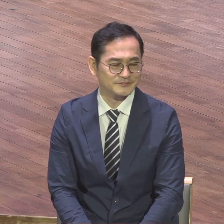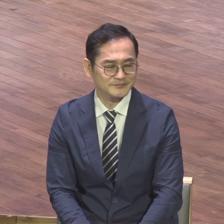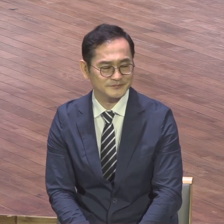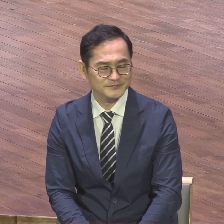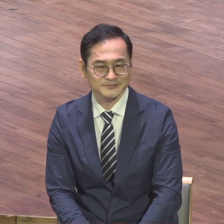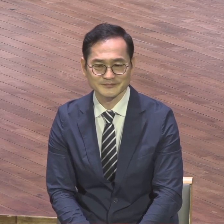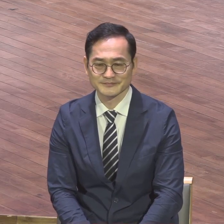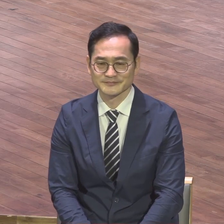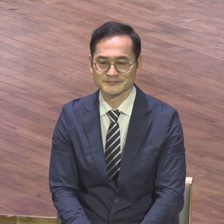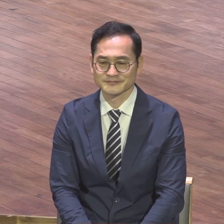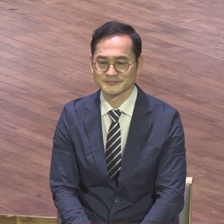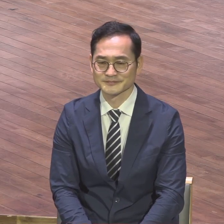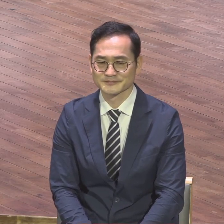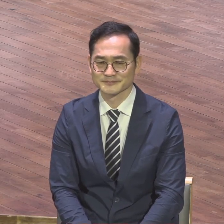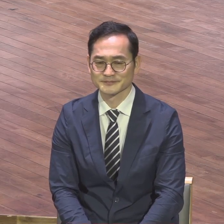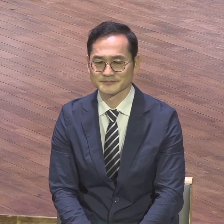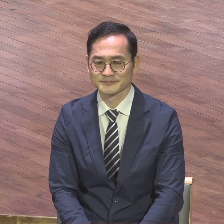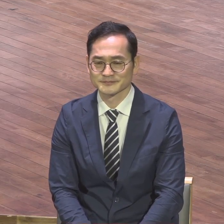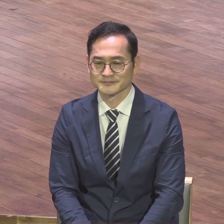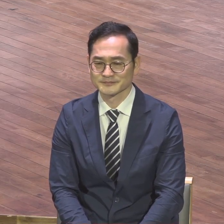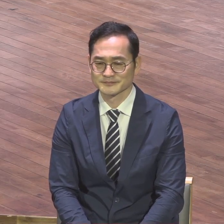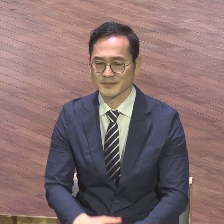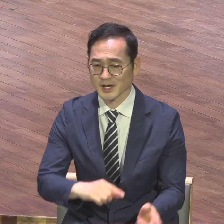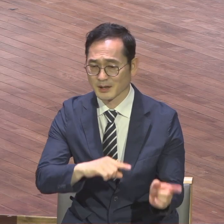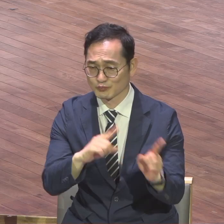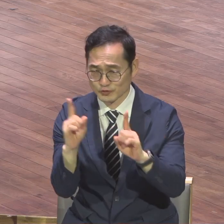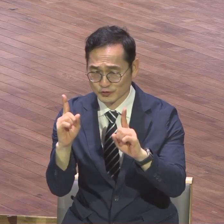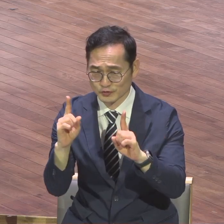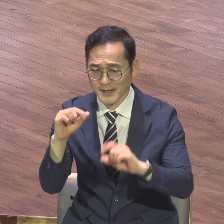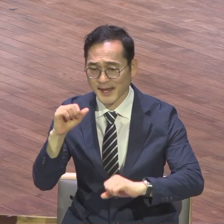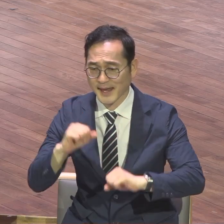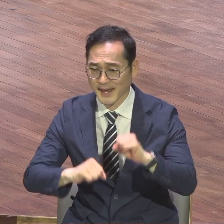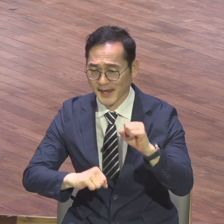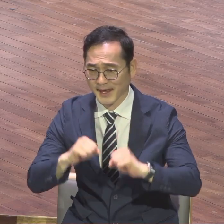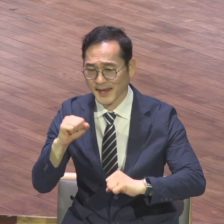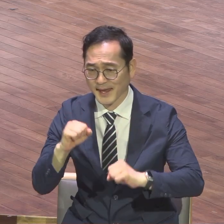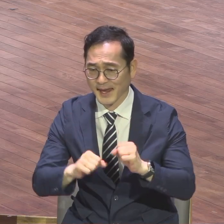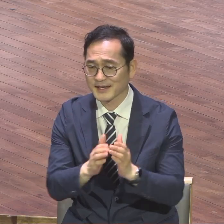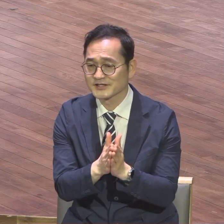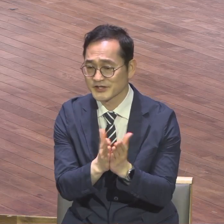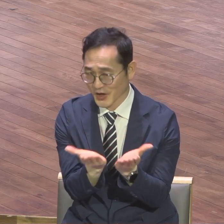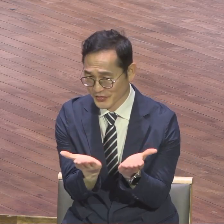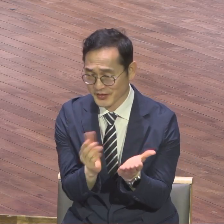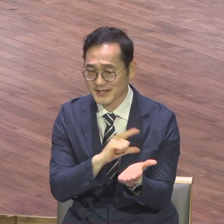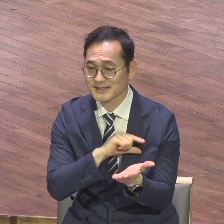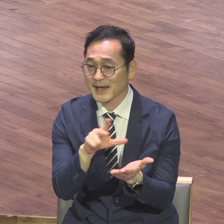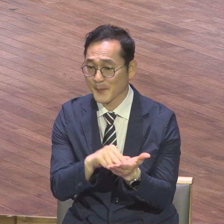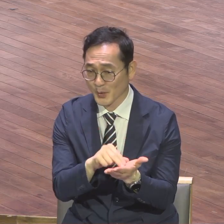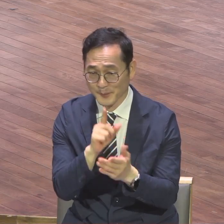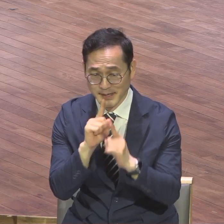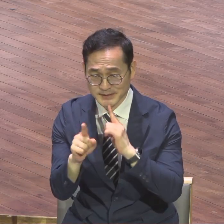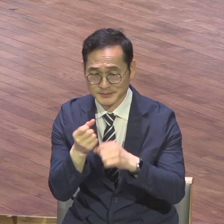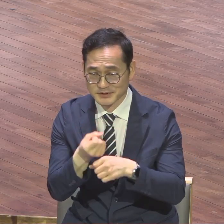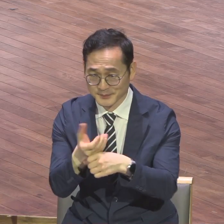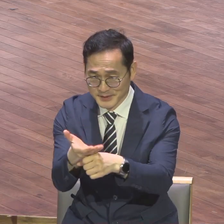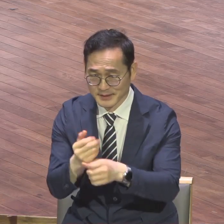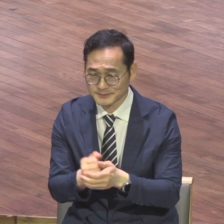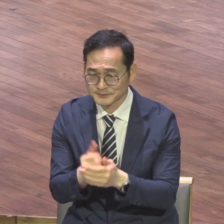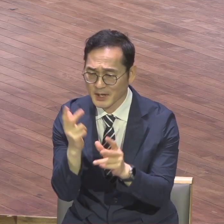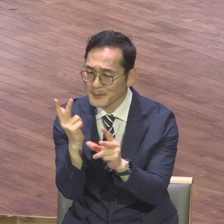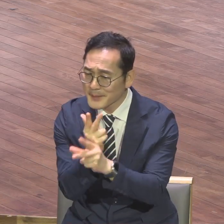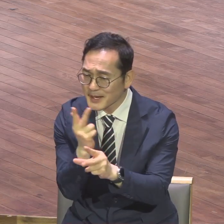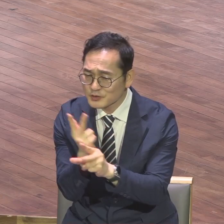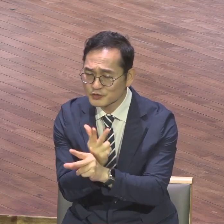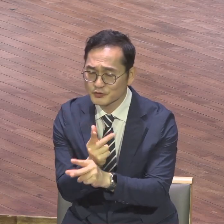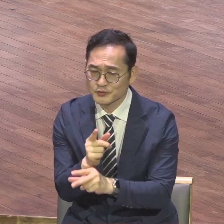이렇게 되는 말씀 가지고 부흥행전이라는 제목으로 말씀을 드립니다. 우리가 매주일 지금 살펴보고